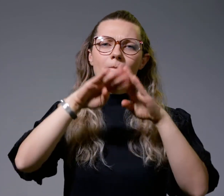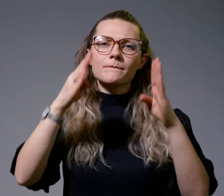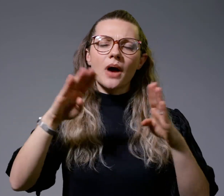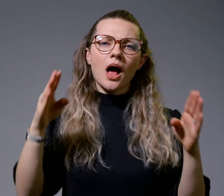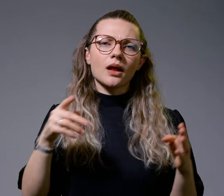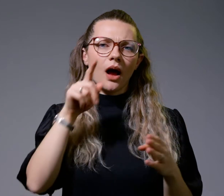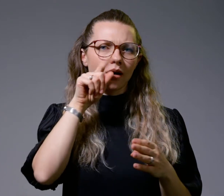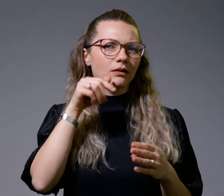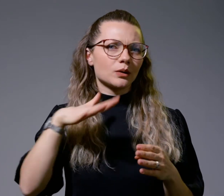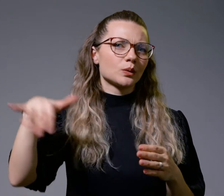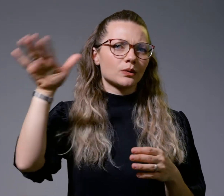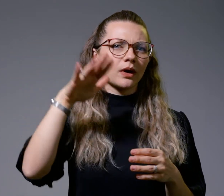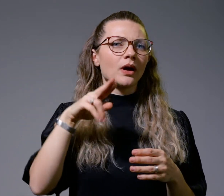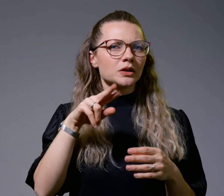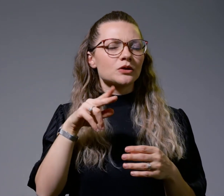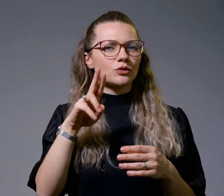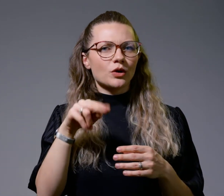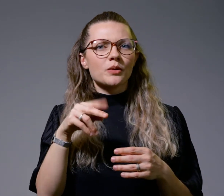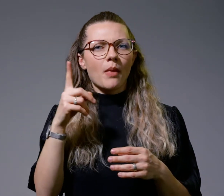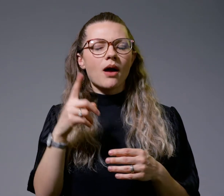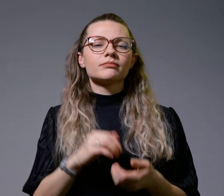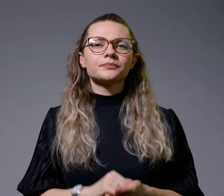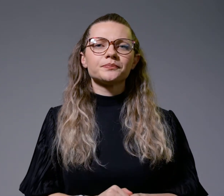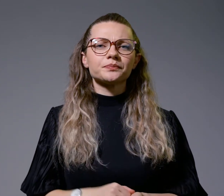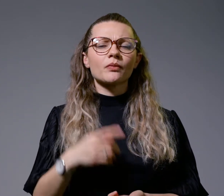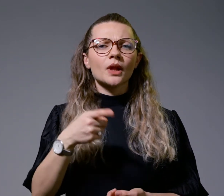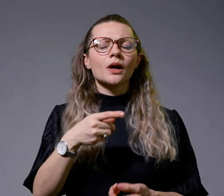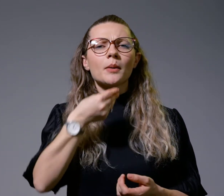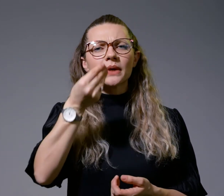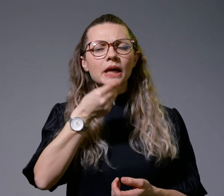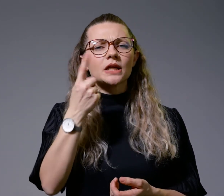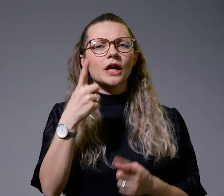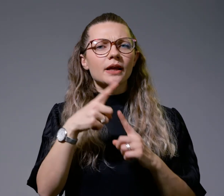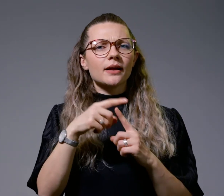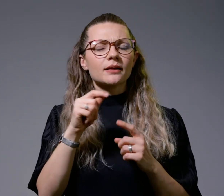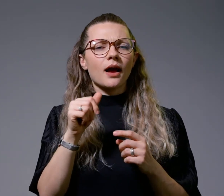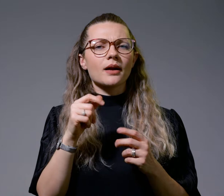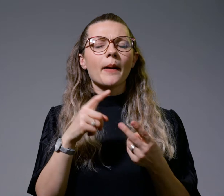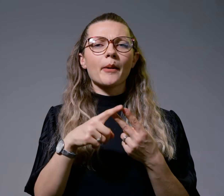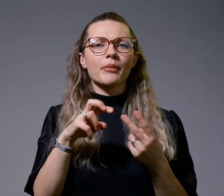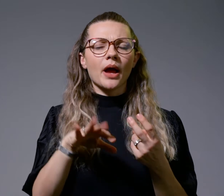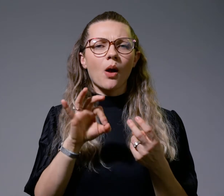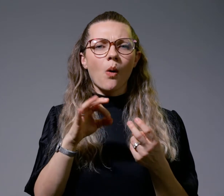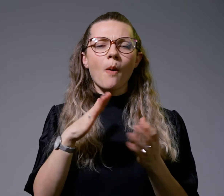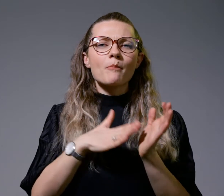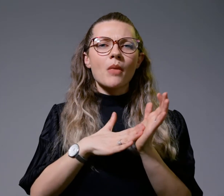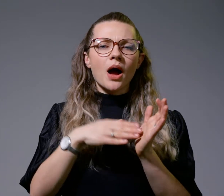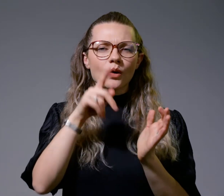Преку приказните за Итар Пејо, населението во Мариово нашло начин